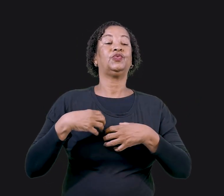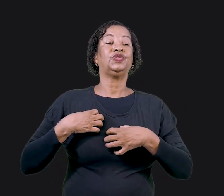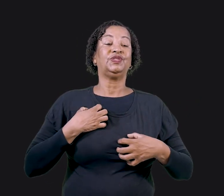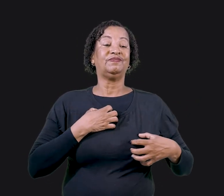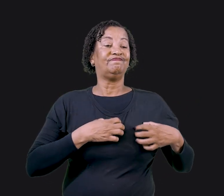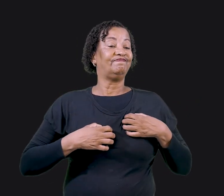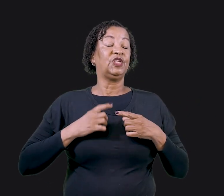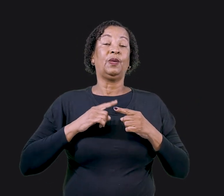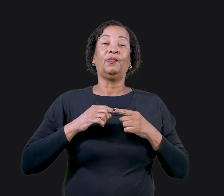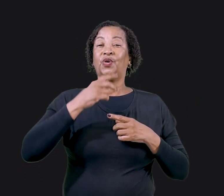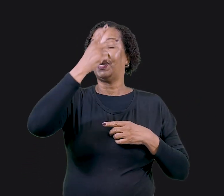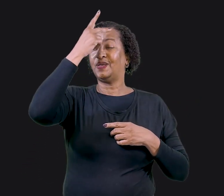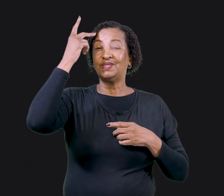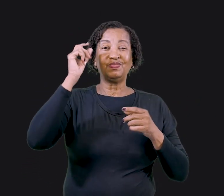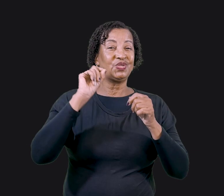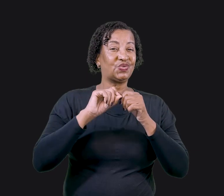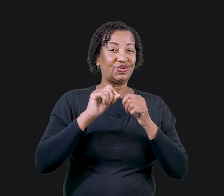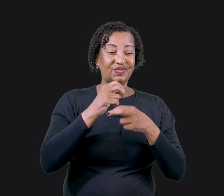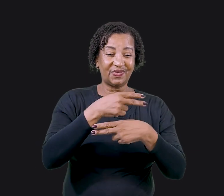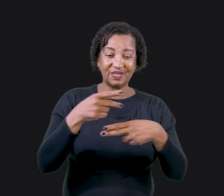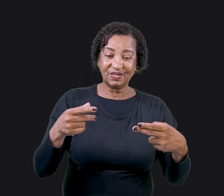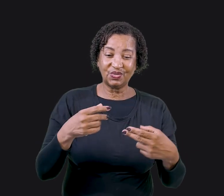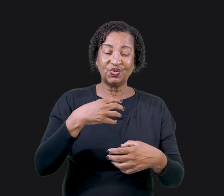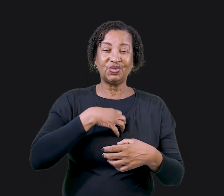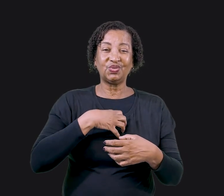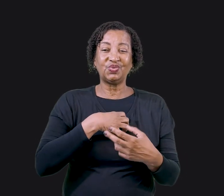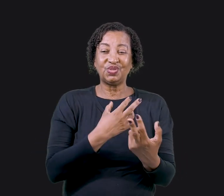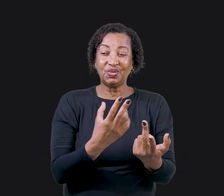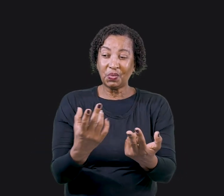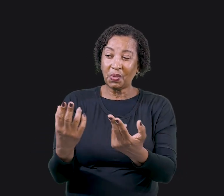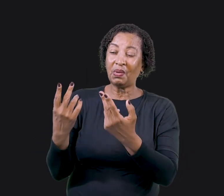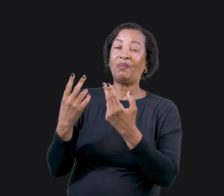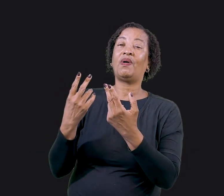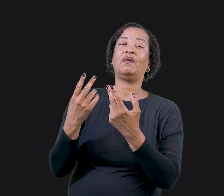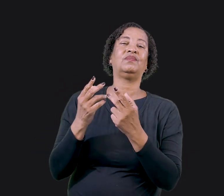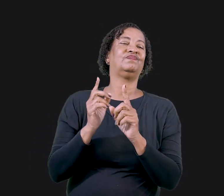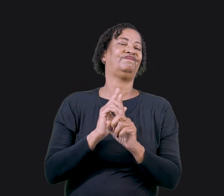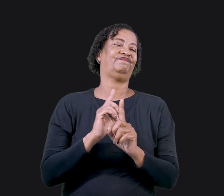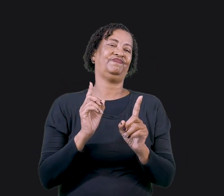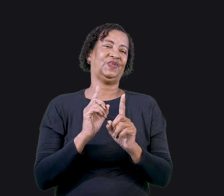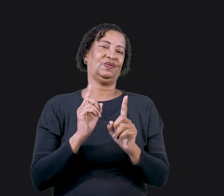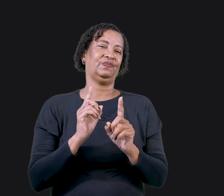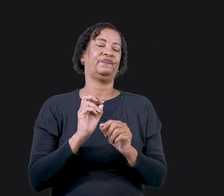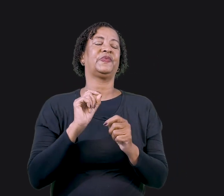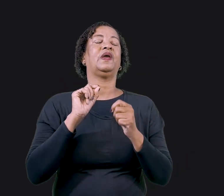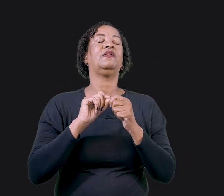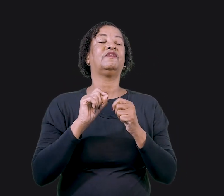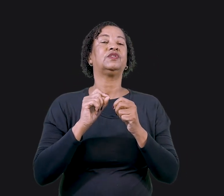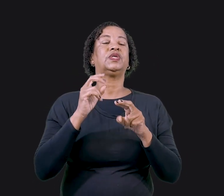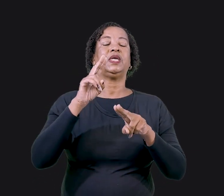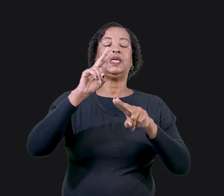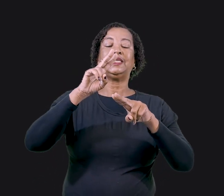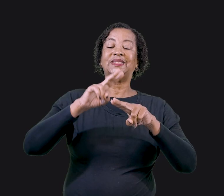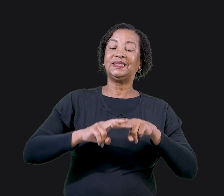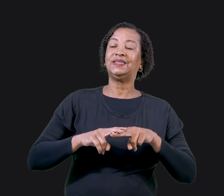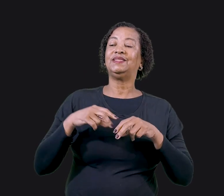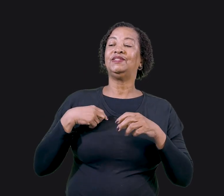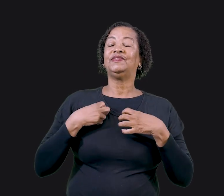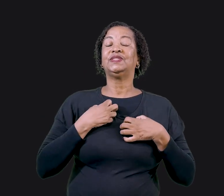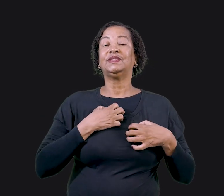as pessoas nunca fazem as coisas do jeito que ele faria. Então ele senta e simplesmente agoniza,